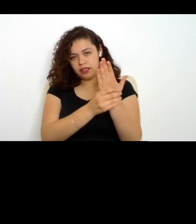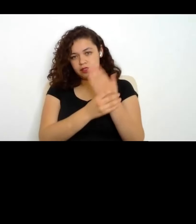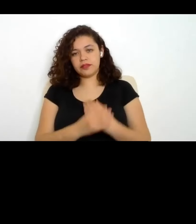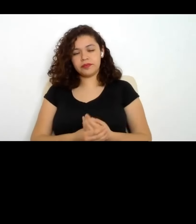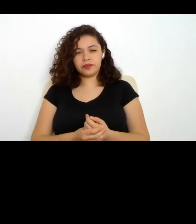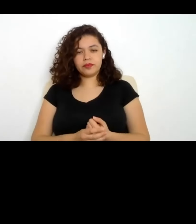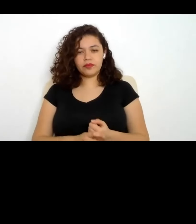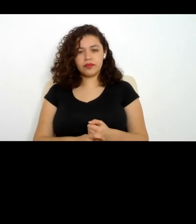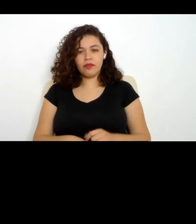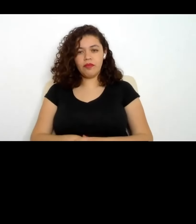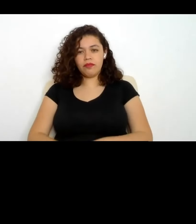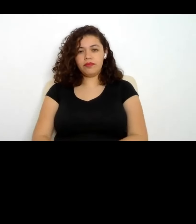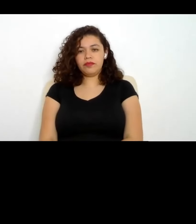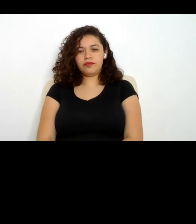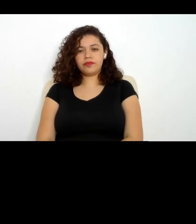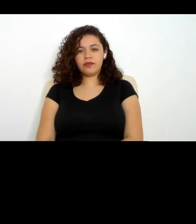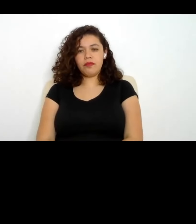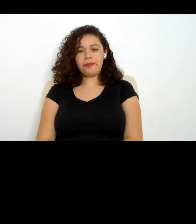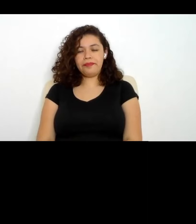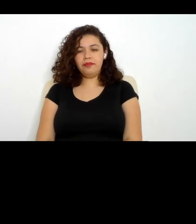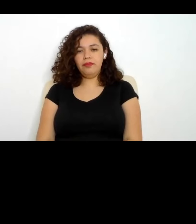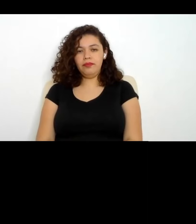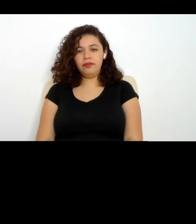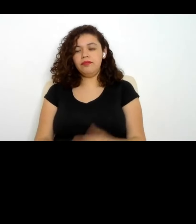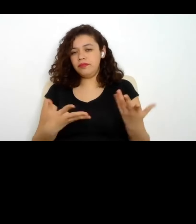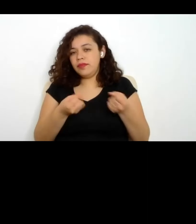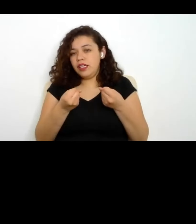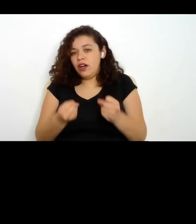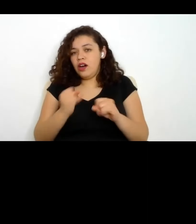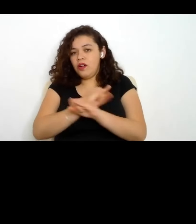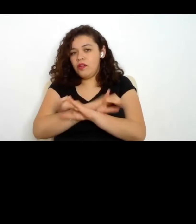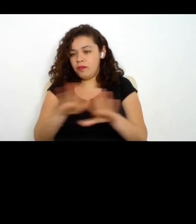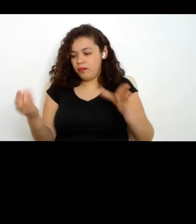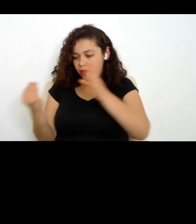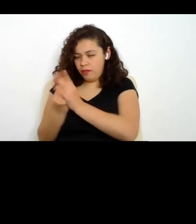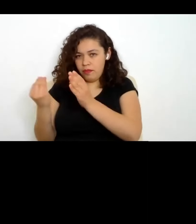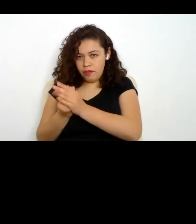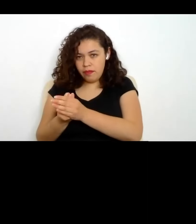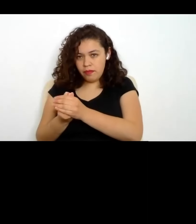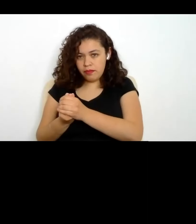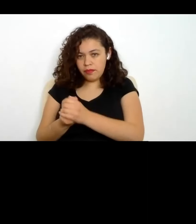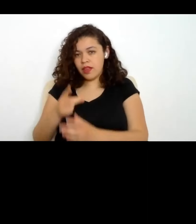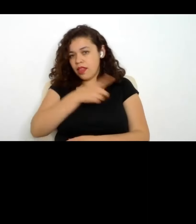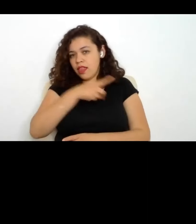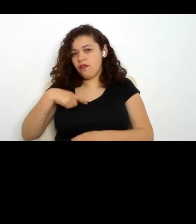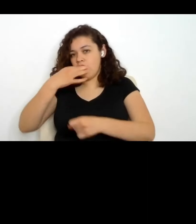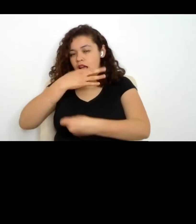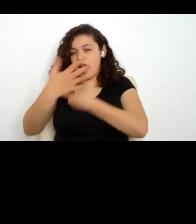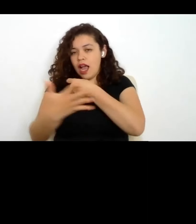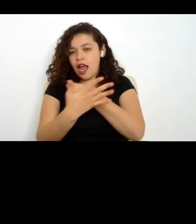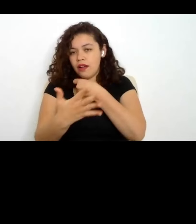algunos de estas vulneraciones de seguridad de los datos personales debemos notificar de